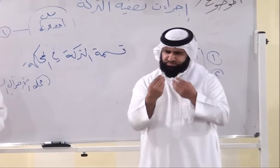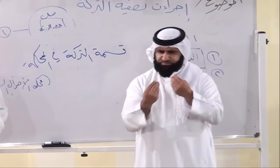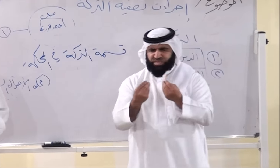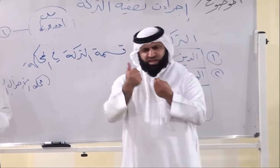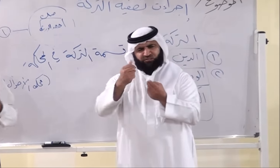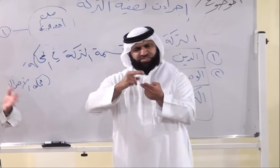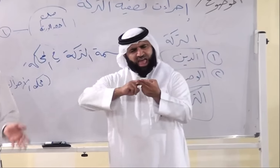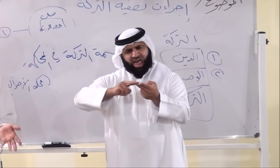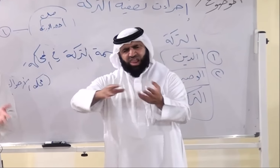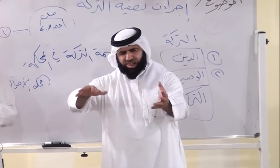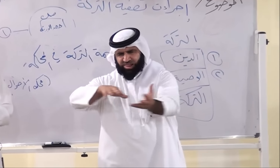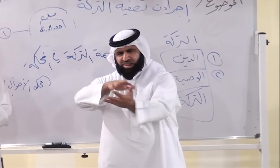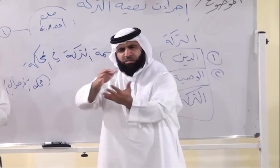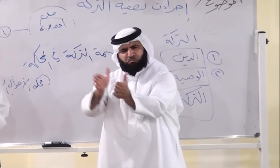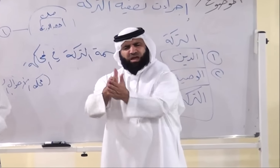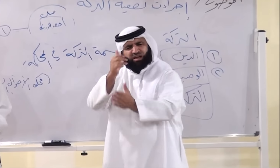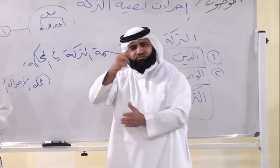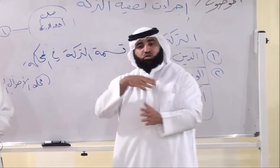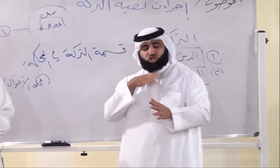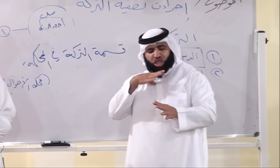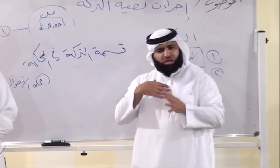نسوي كذا؟ تبون نبيع؟ تبون؟